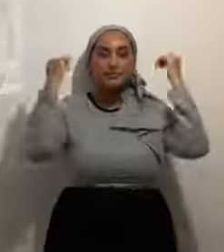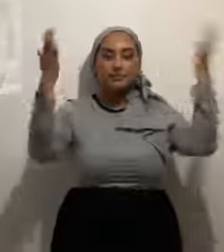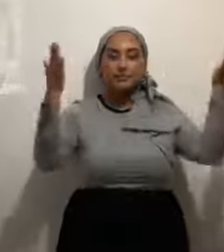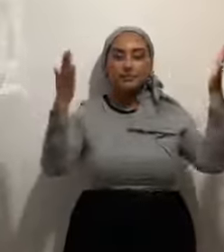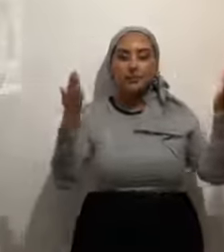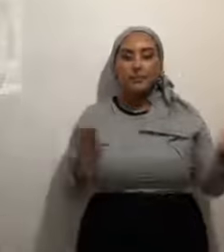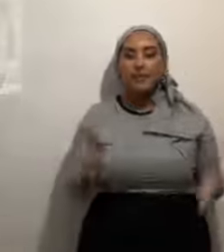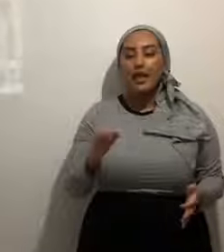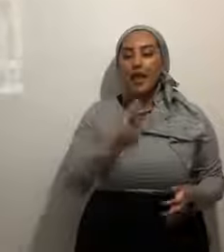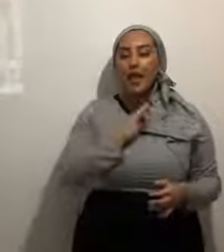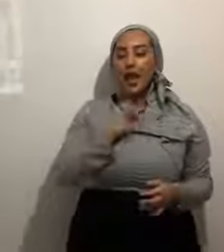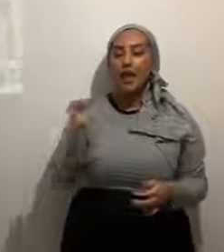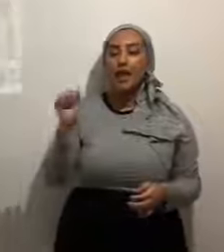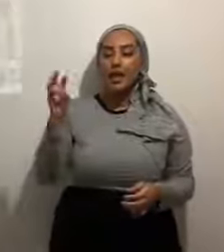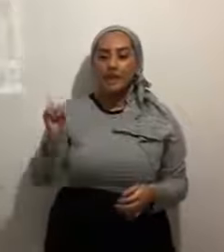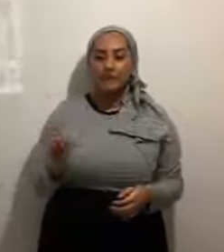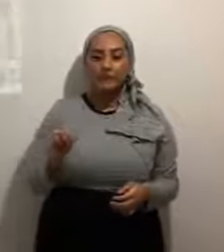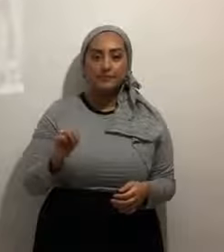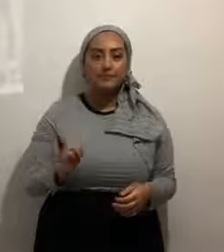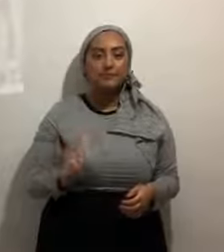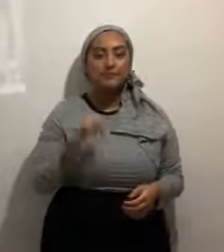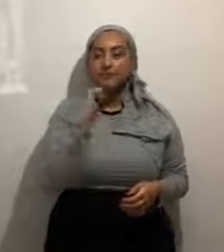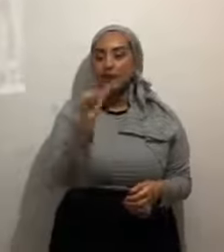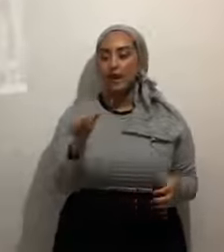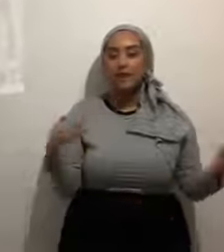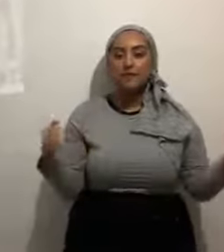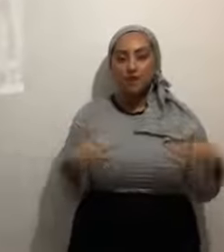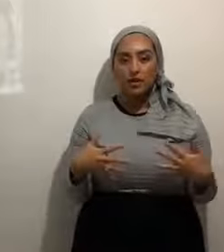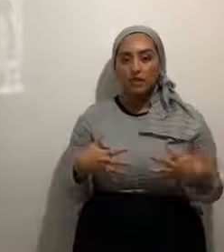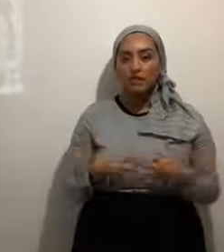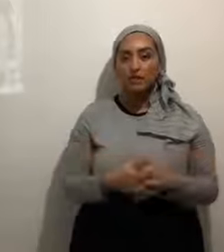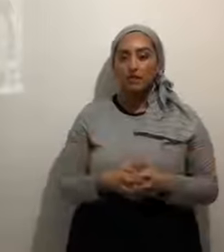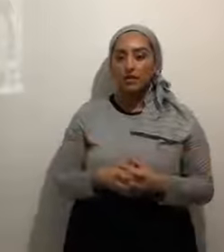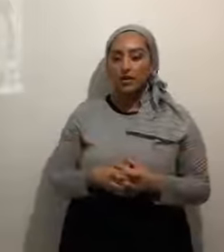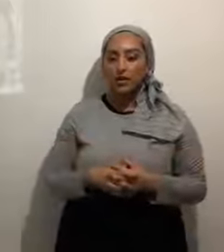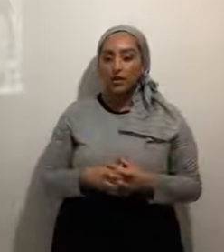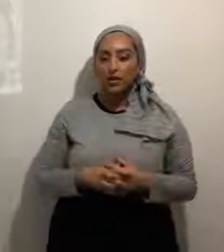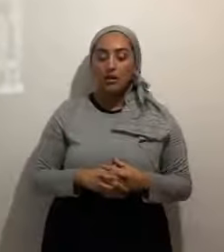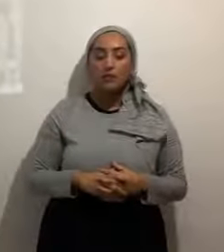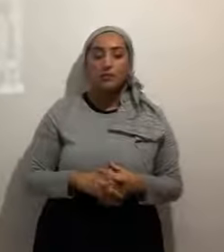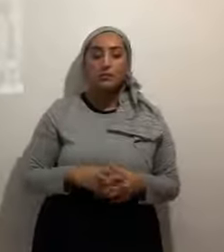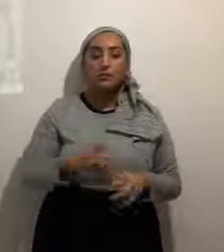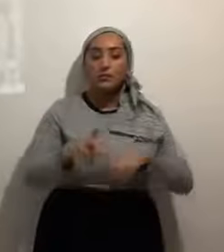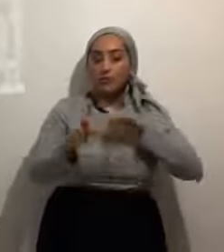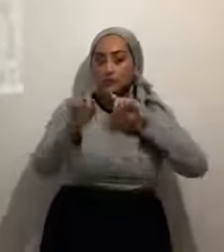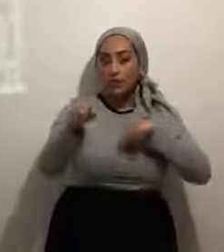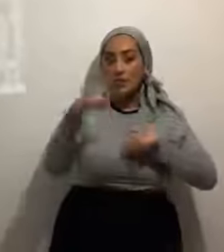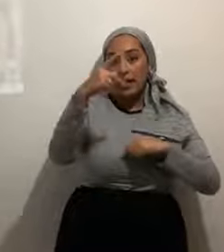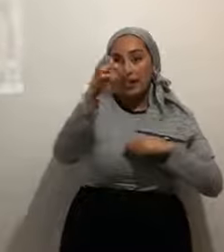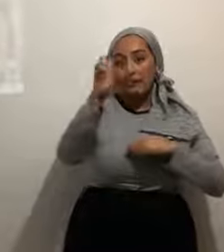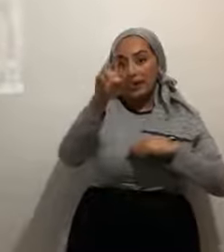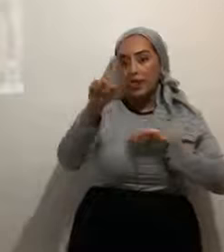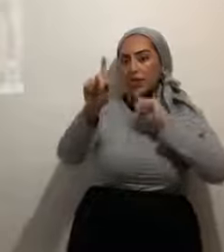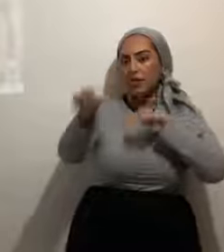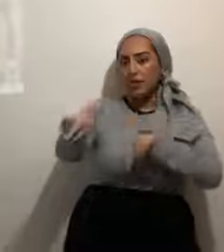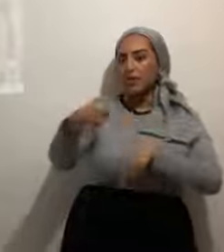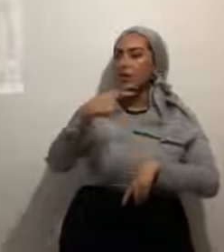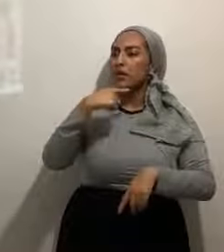¡Yo soy! ¡No temáis! Entonces le respondió Kefas y dijo, Señor, Adón,